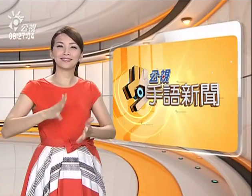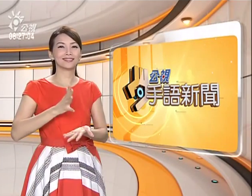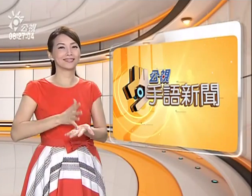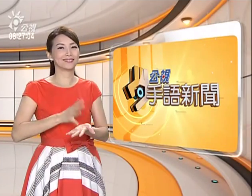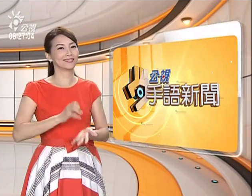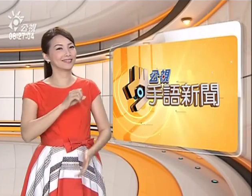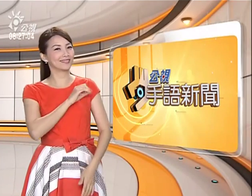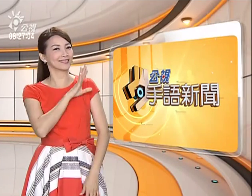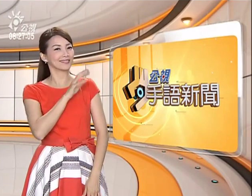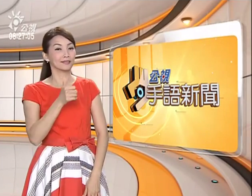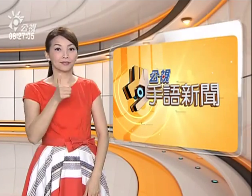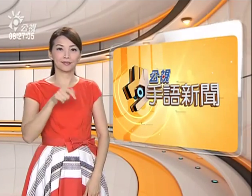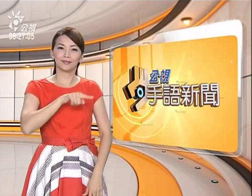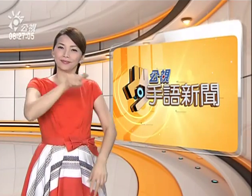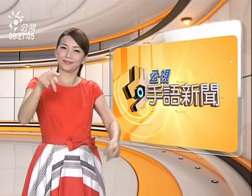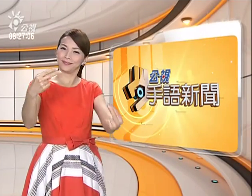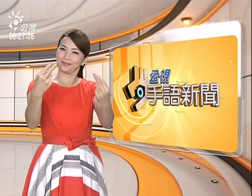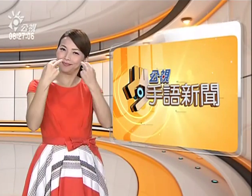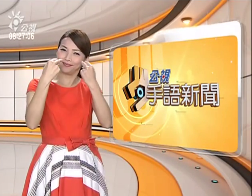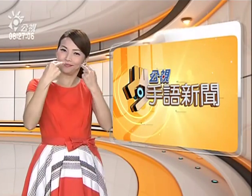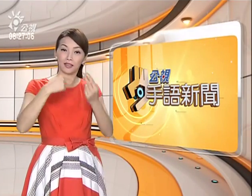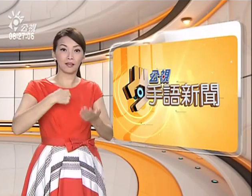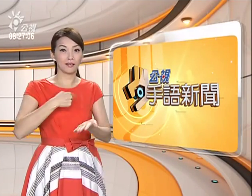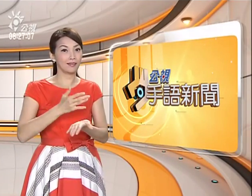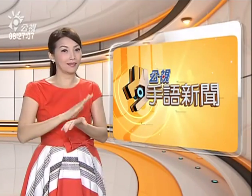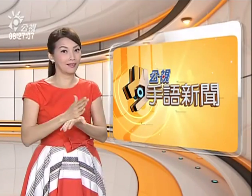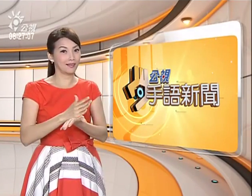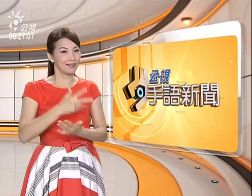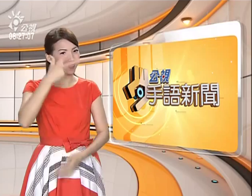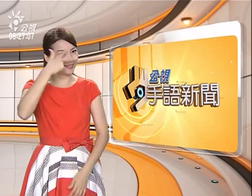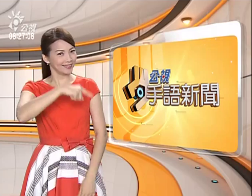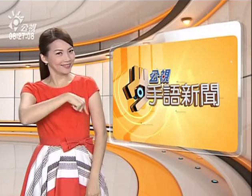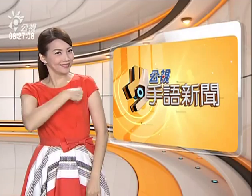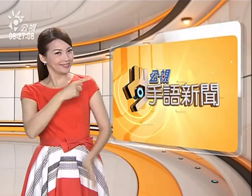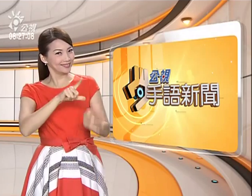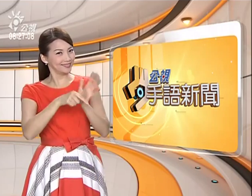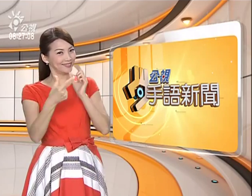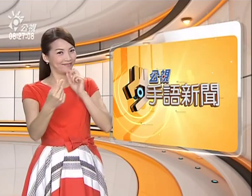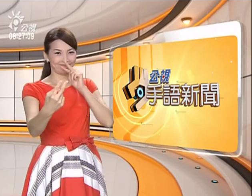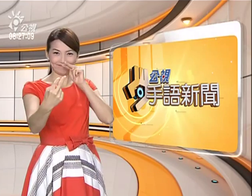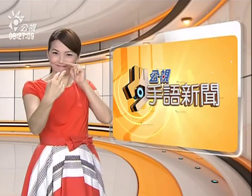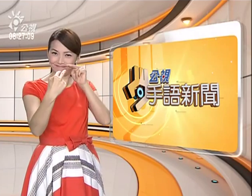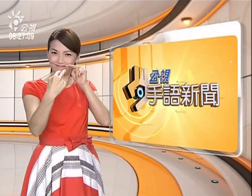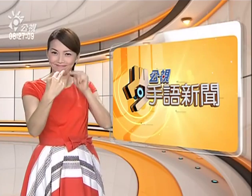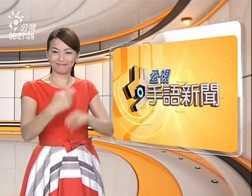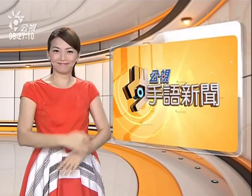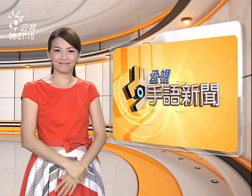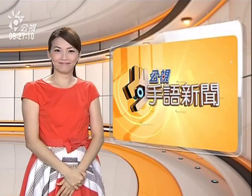感谢您收看今天的公视手语新闻，我是王小书，我们下周一同一时间再会。